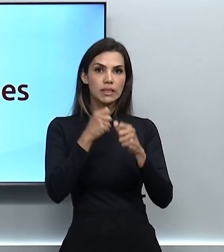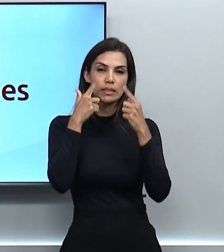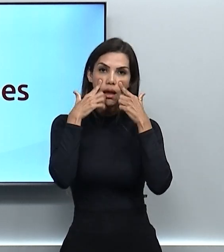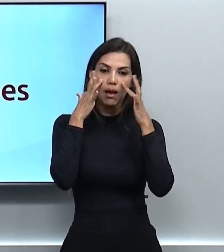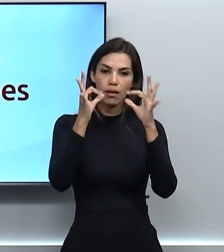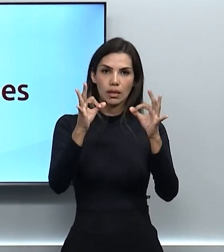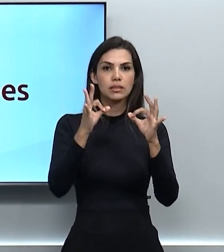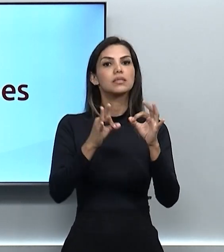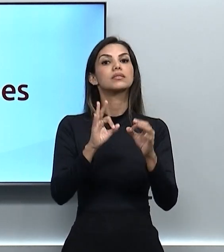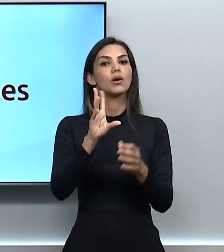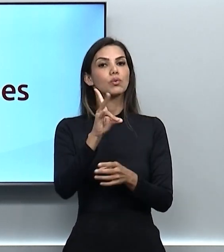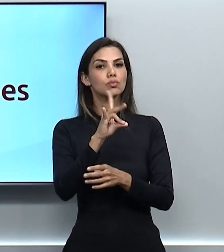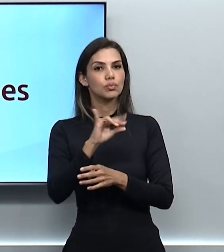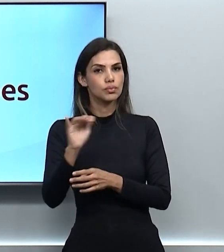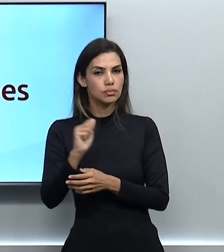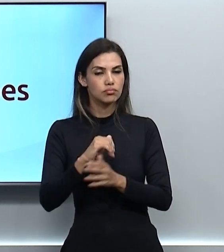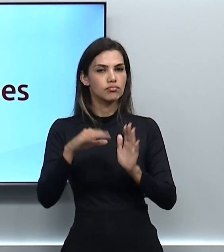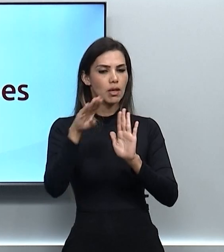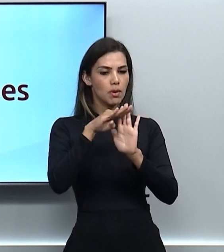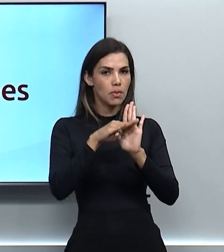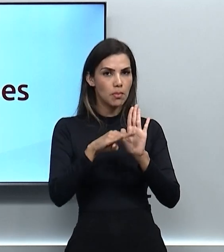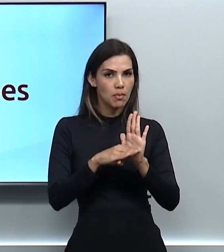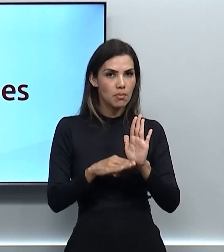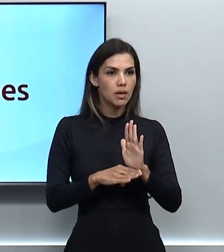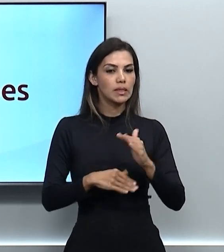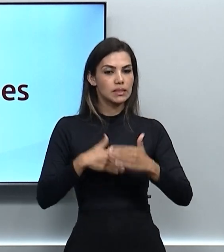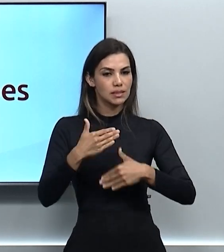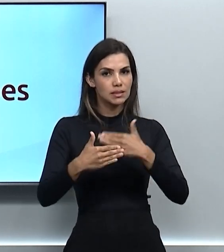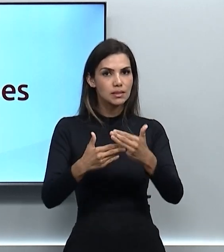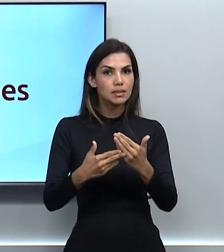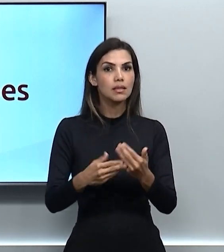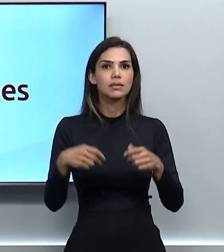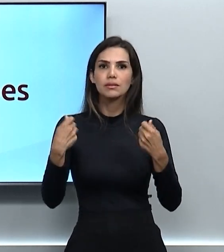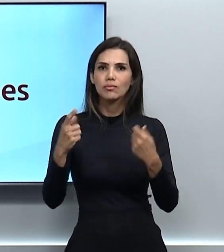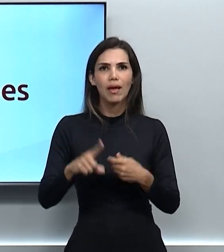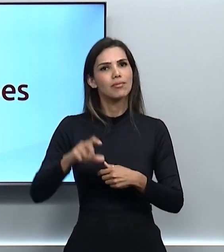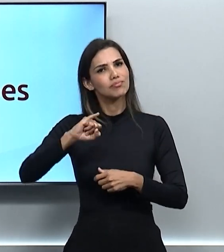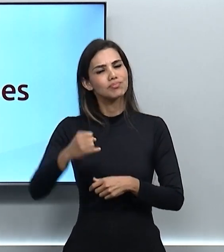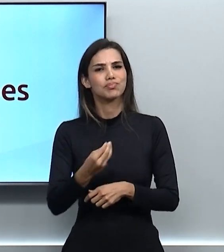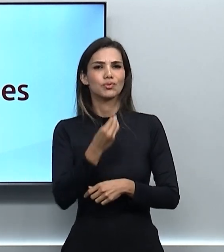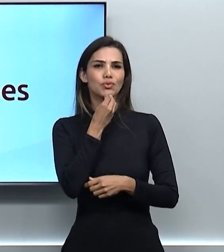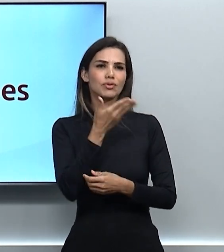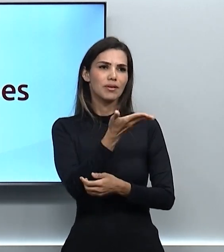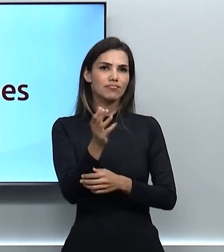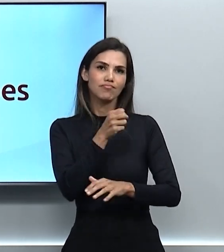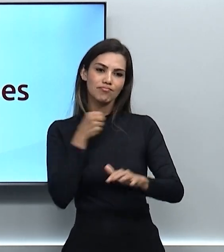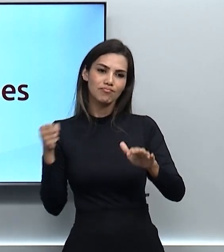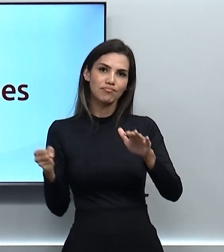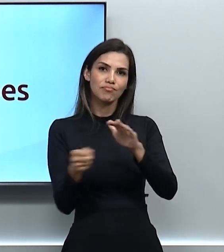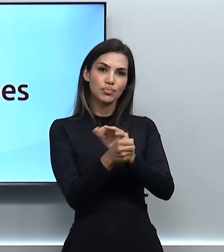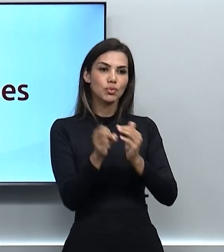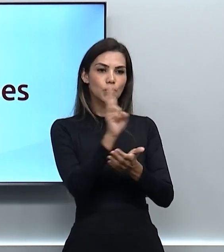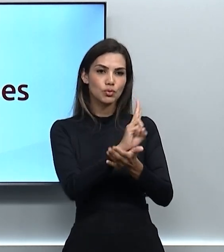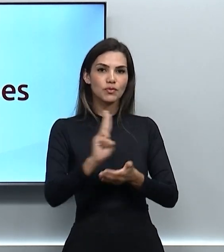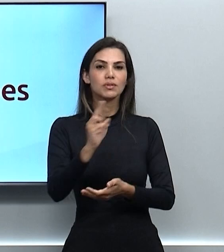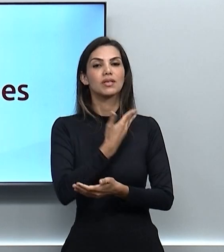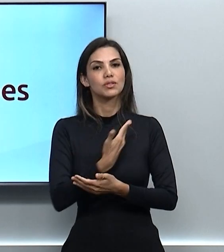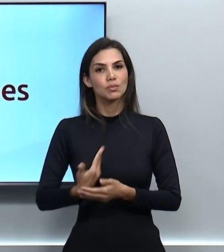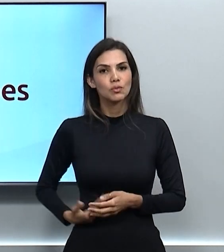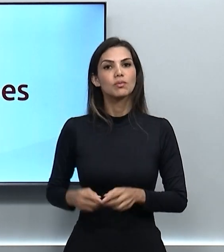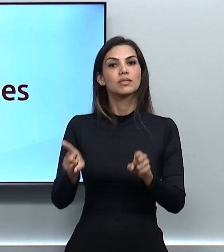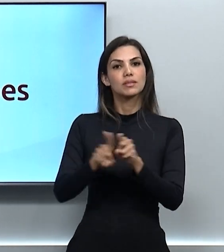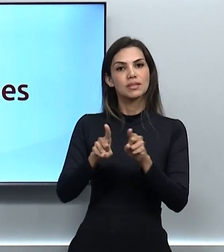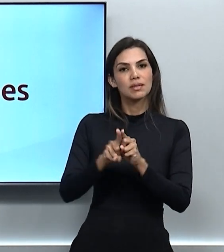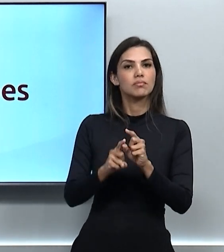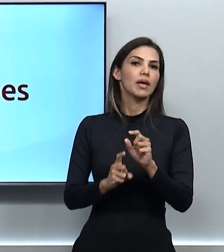às datas, viu? O Sistema de Seleção Unificada é uma grande oportunidade para ingressar em universidades públicas e